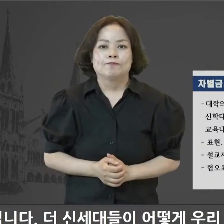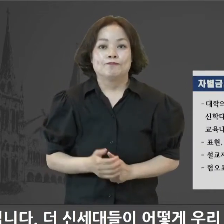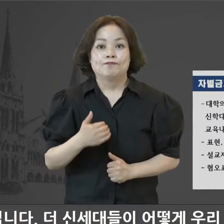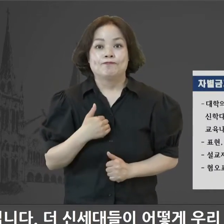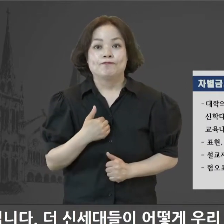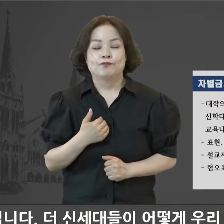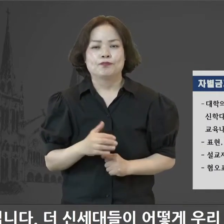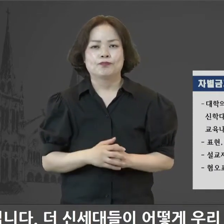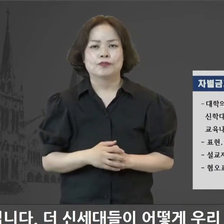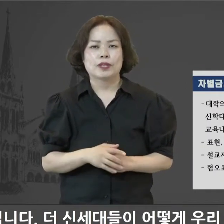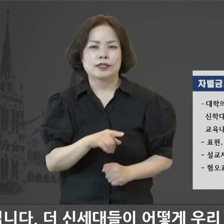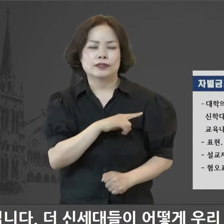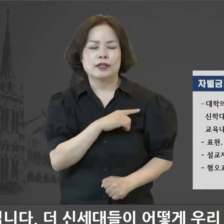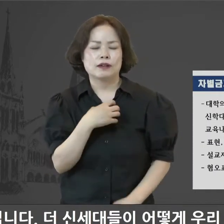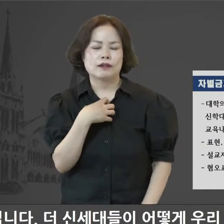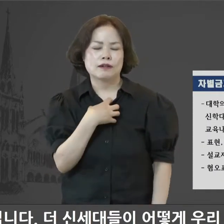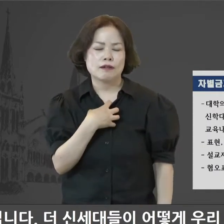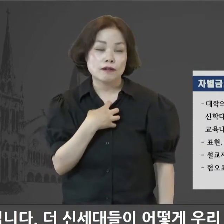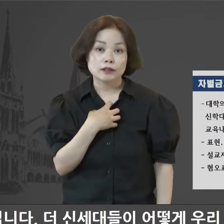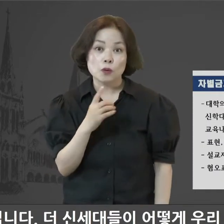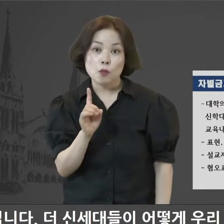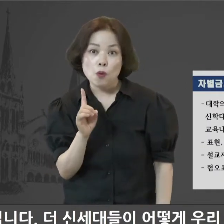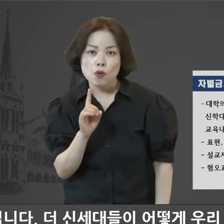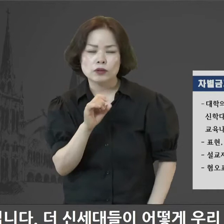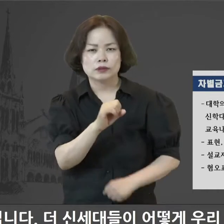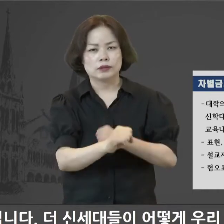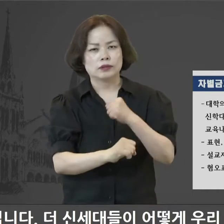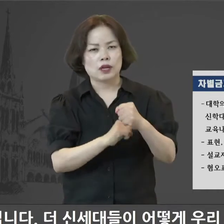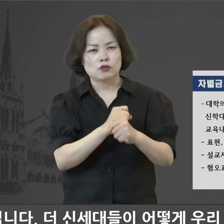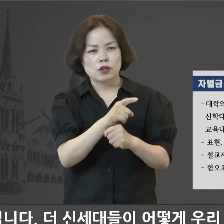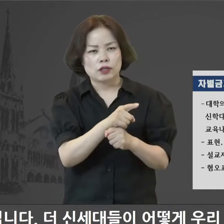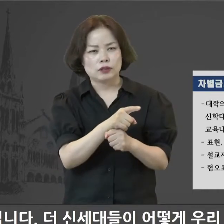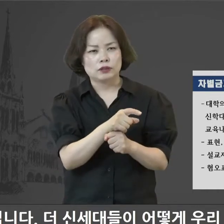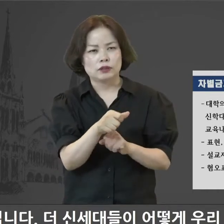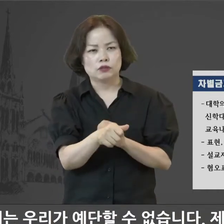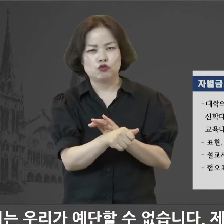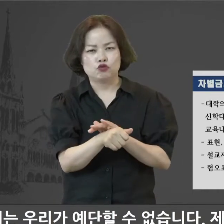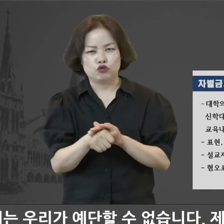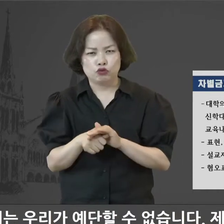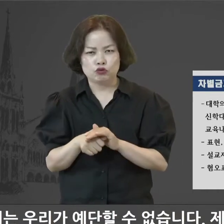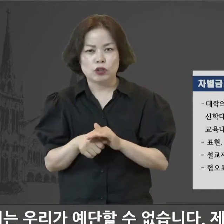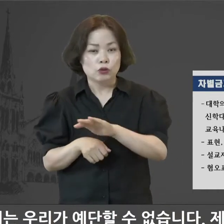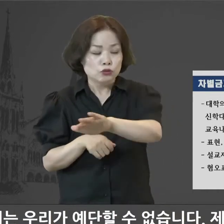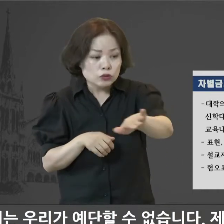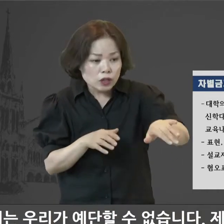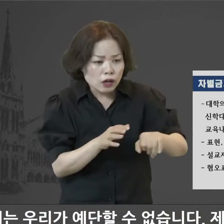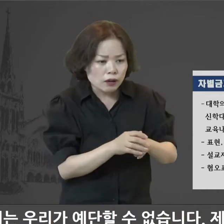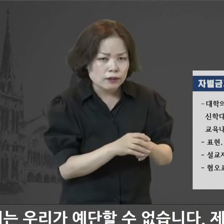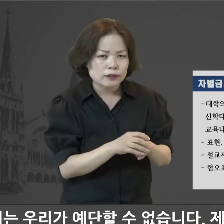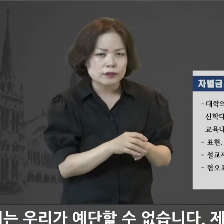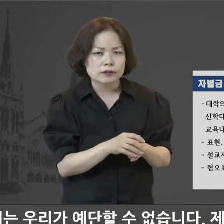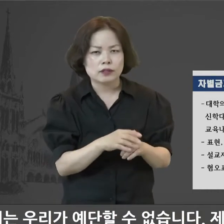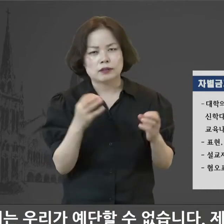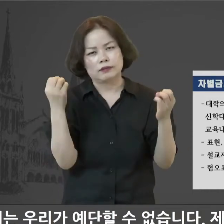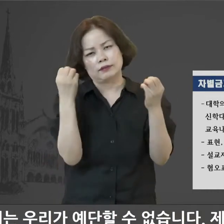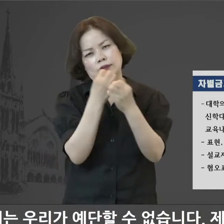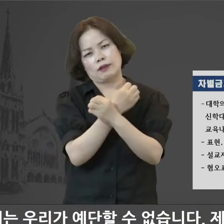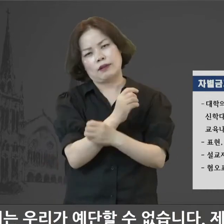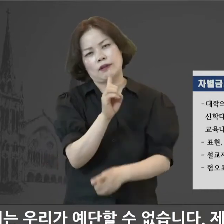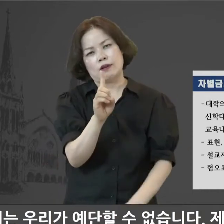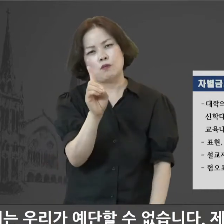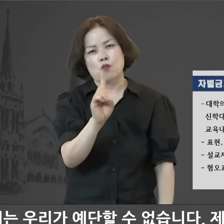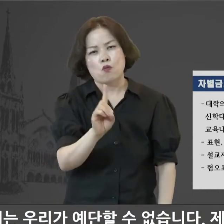제가 지금 제일 걱정하는 것 중에 하나가 자유의 위축 상황이에요. 우리가 굉장히 착각하는 것 중에